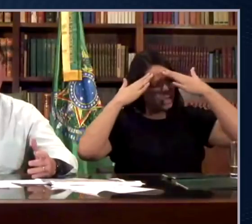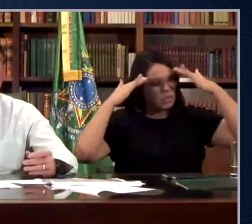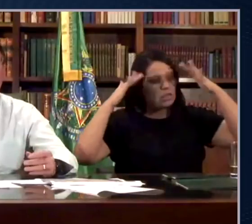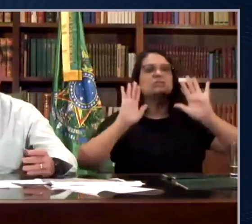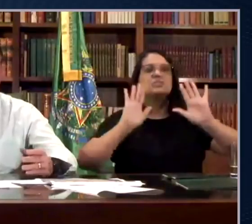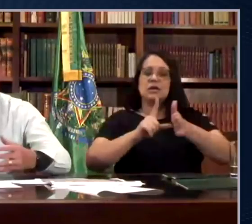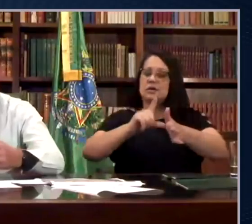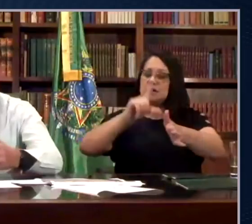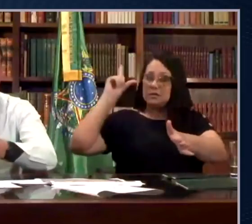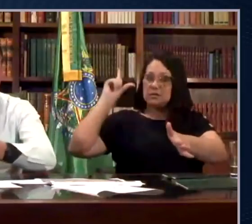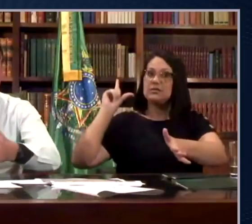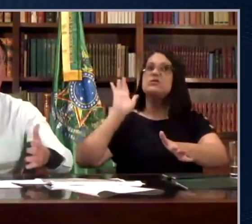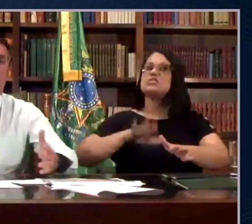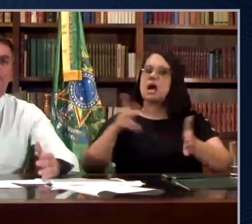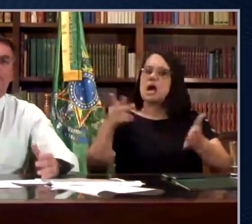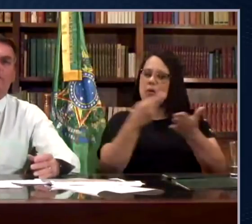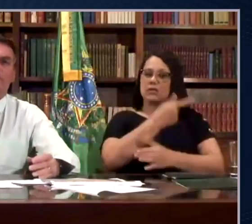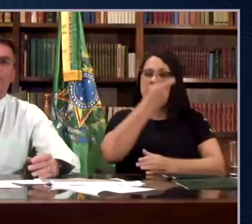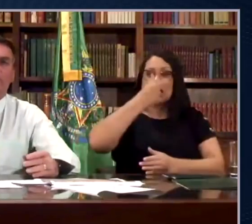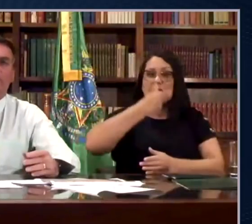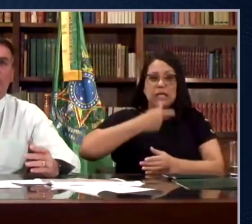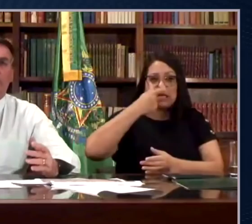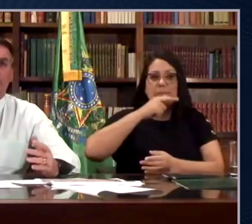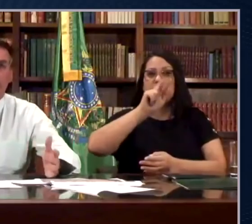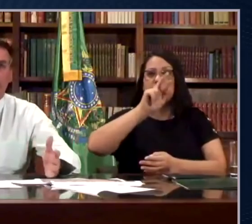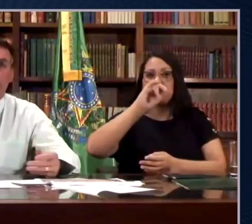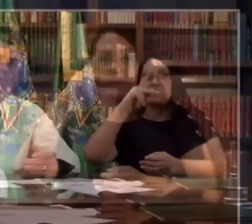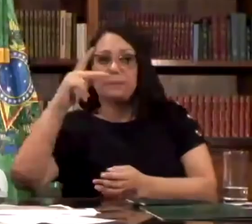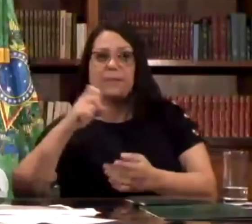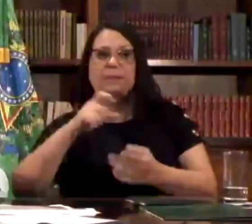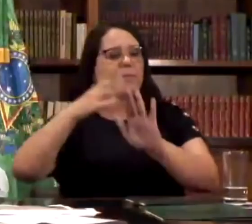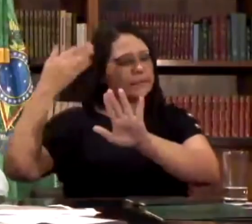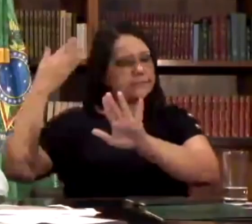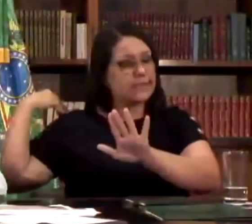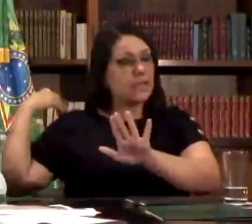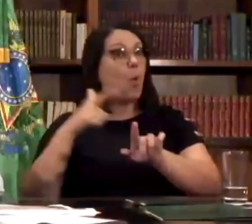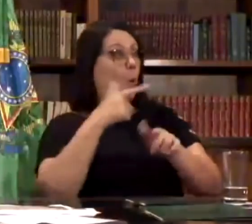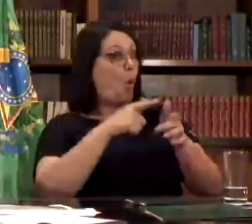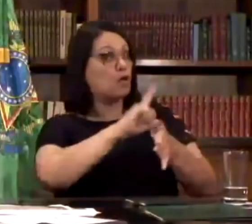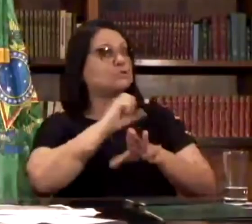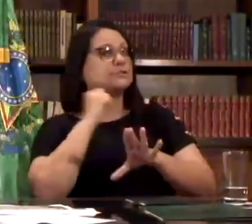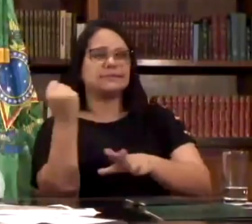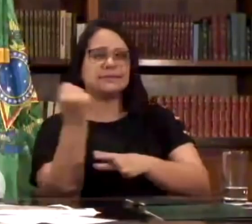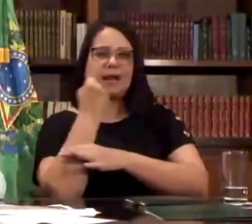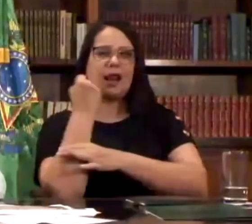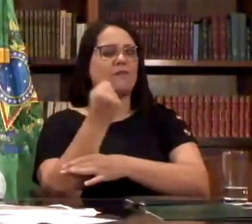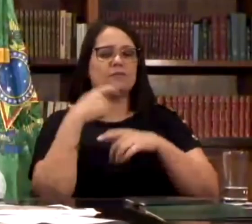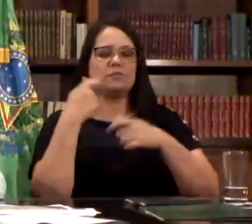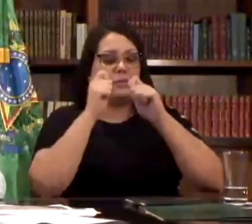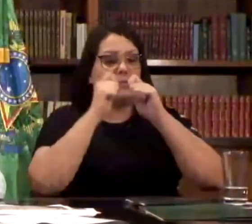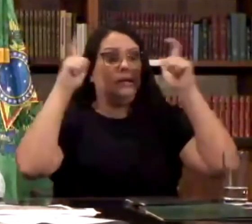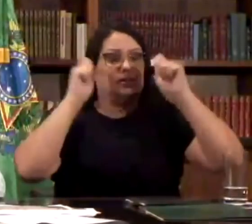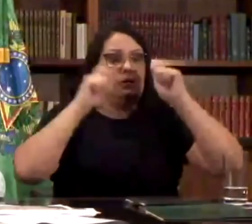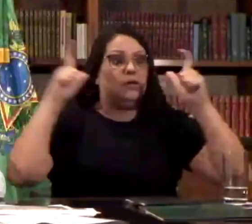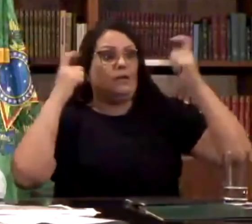Tivemos outras gripes no passado, vencemos outras mais graves, né? Sem esse alarmismo